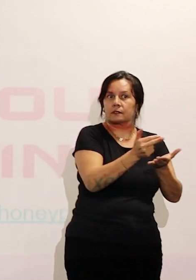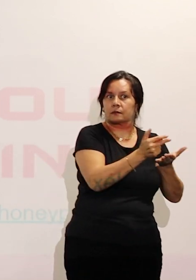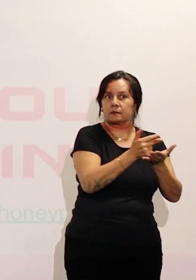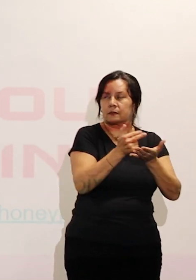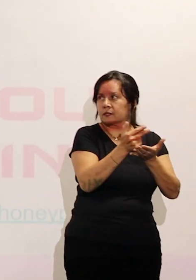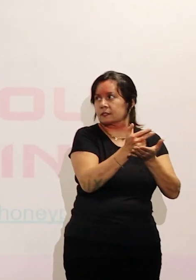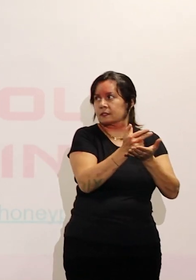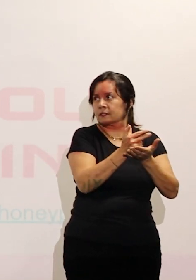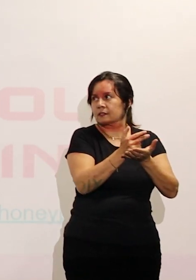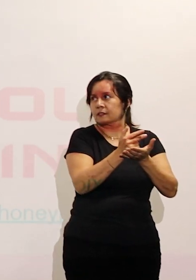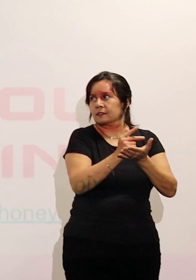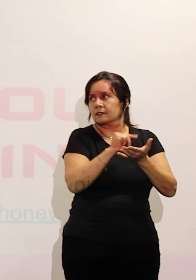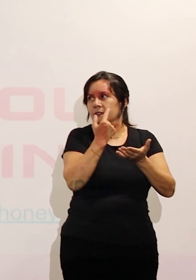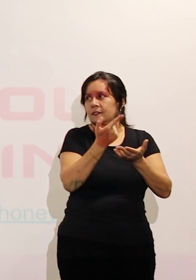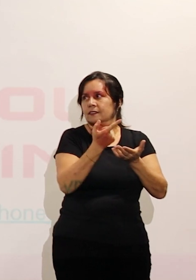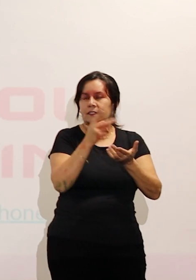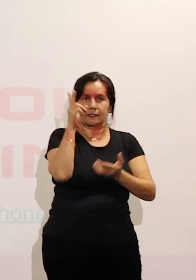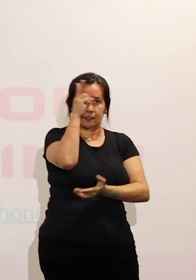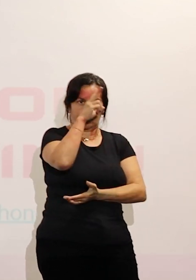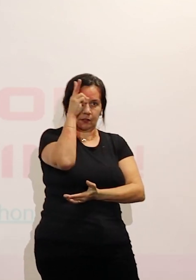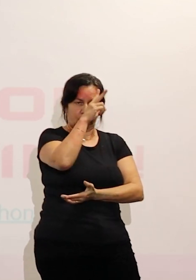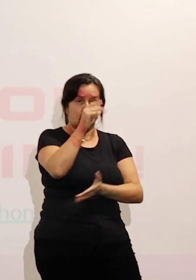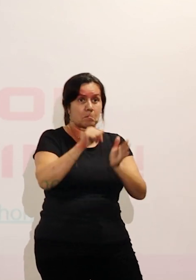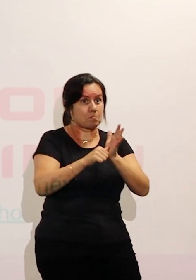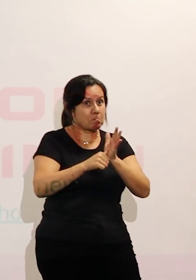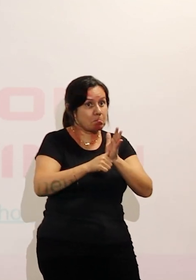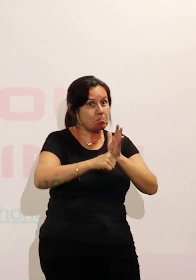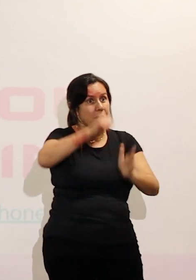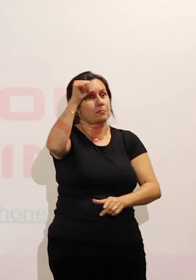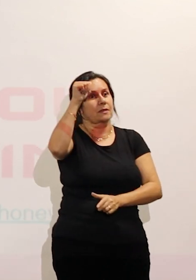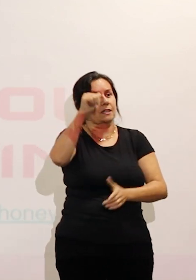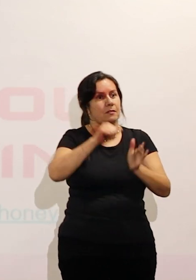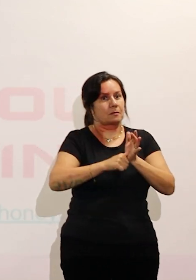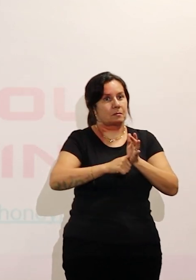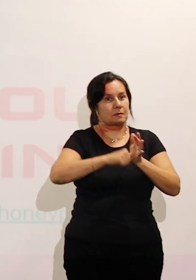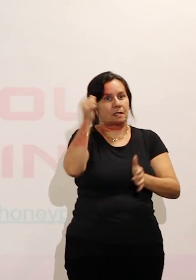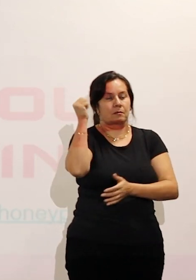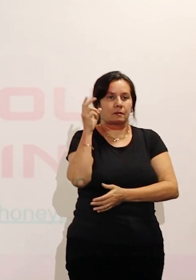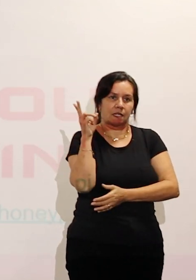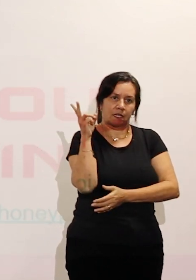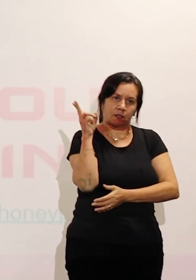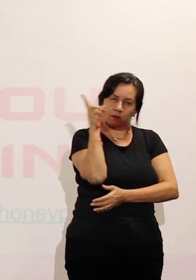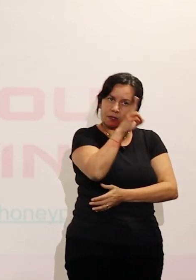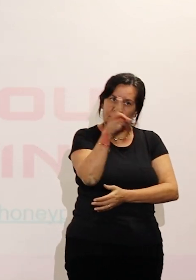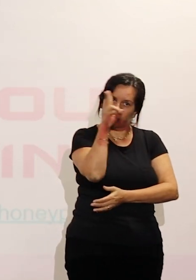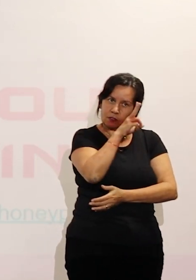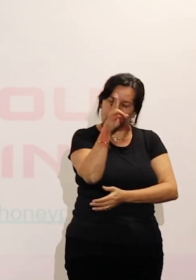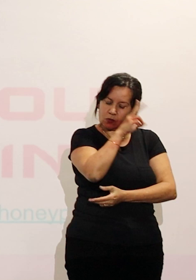Olha, o ideal é que a gente tenha história, talvez não toda, porque às